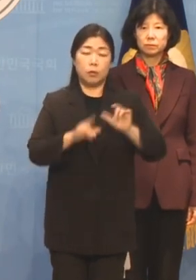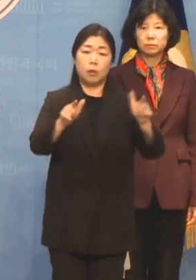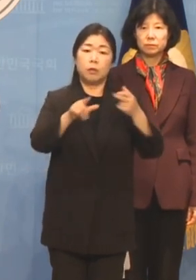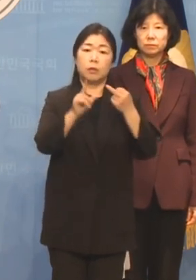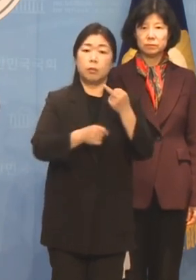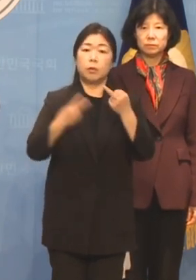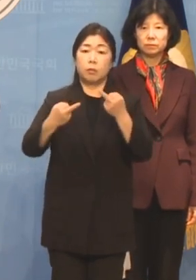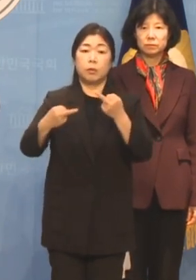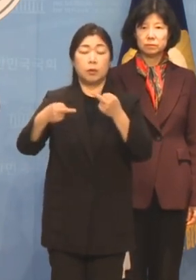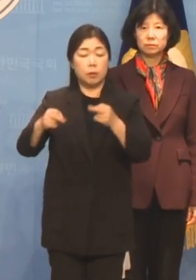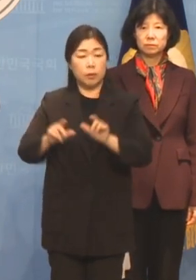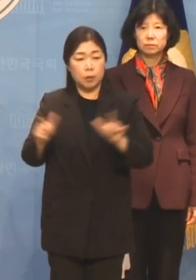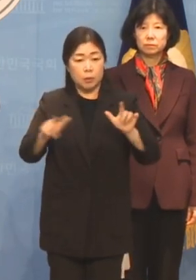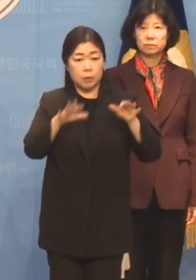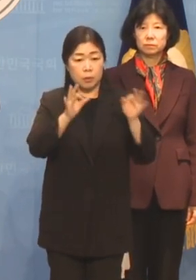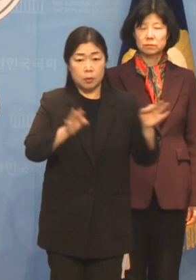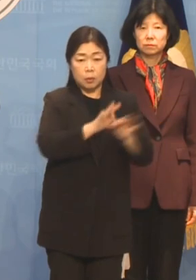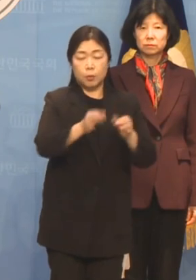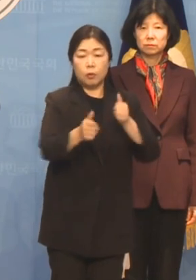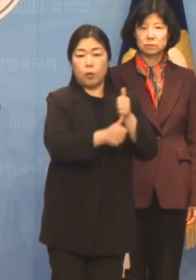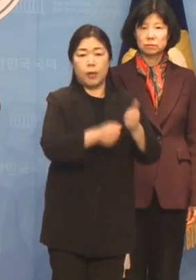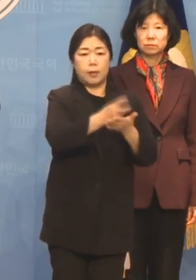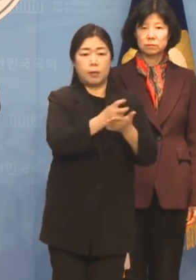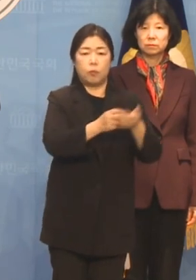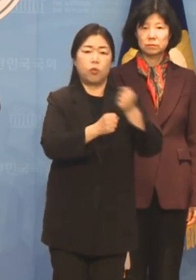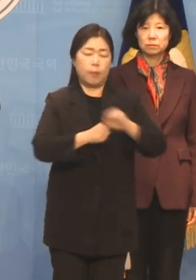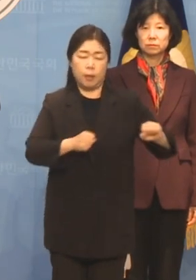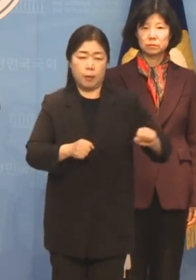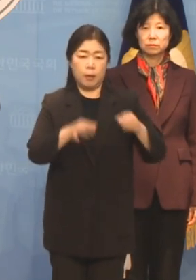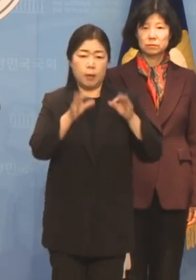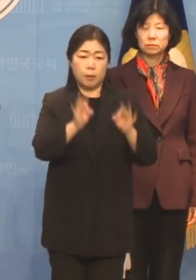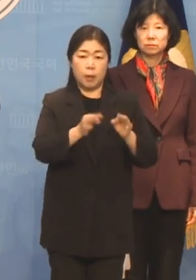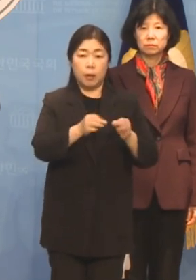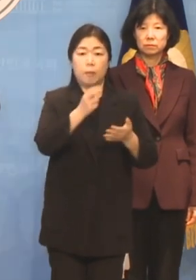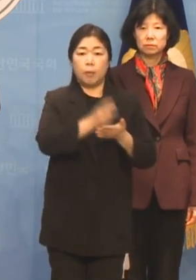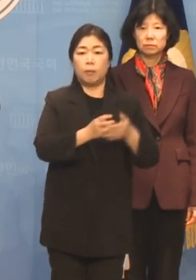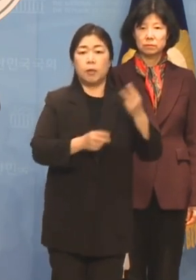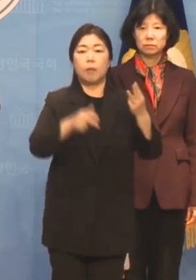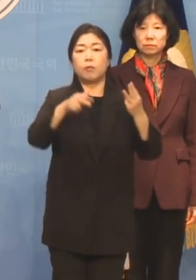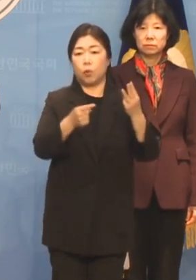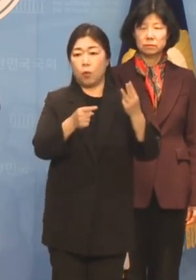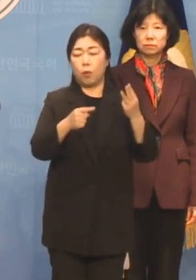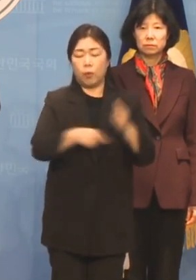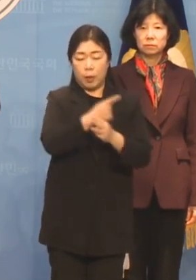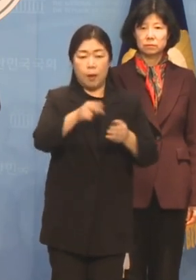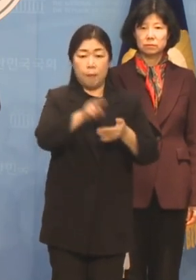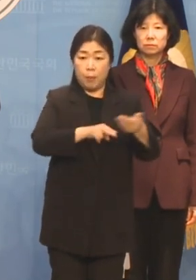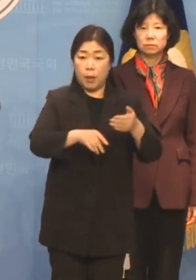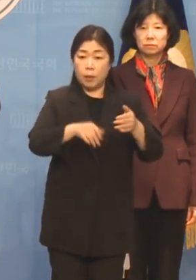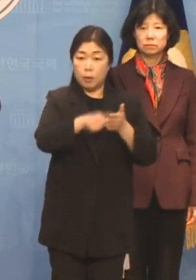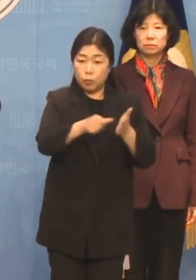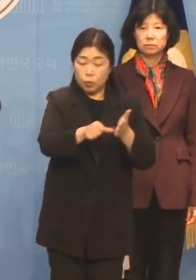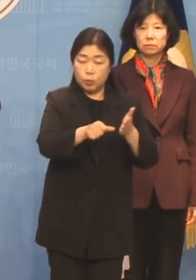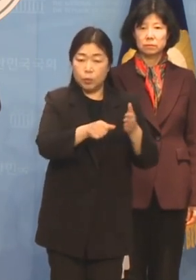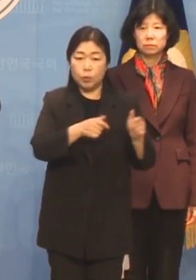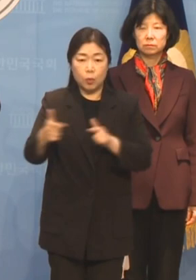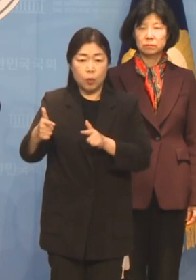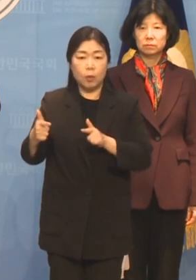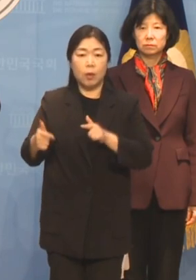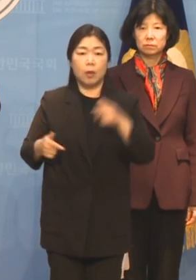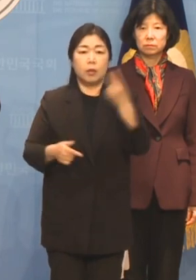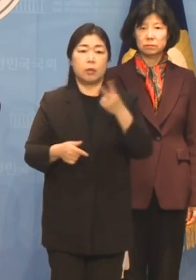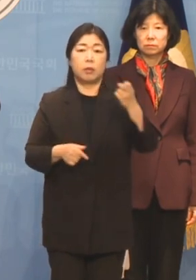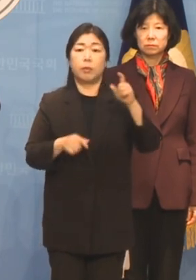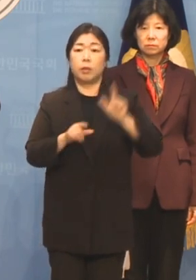12일 마련된 금융위원회 지침 위반, 은행법 3조에 의해 법적 효력이 있음 모든 판매 상품. 2.